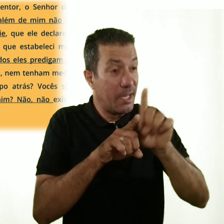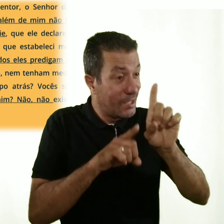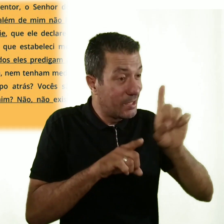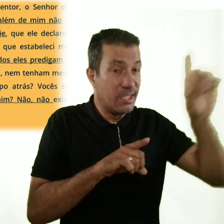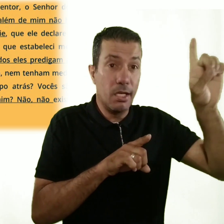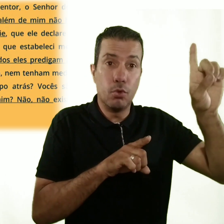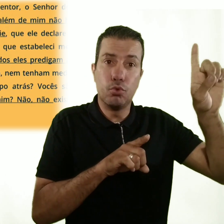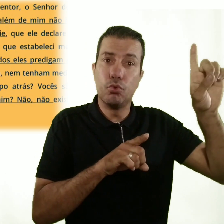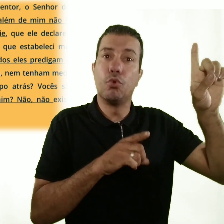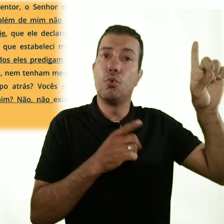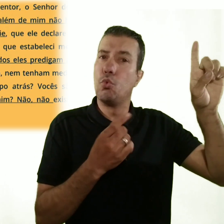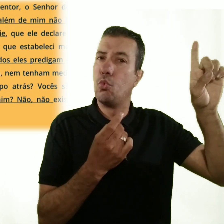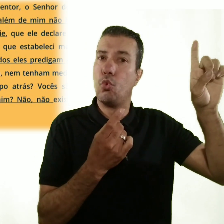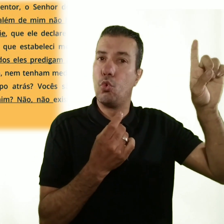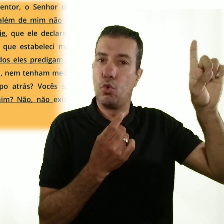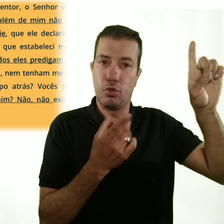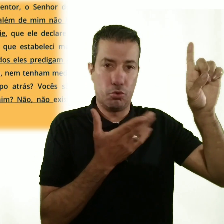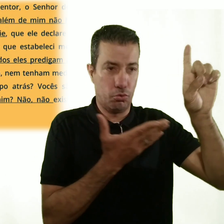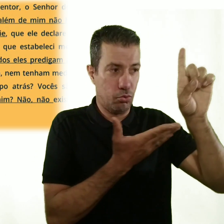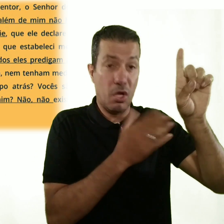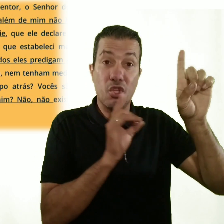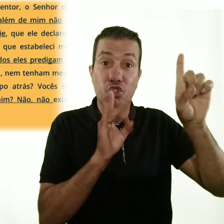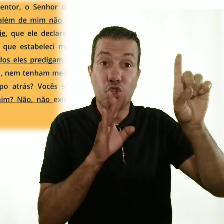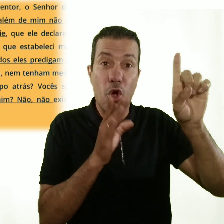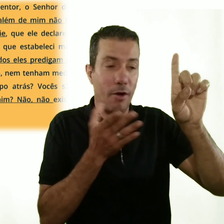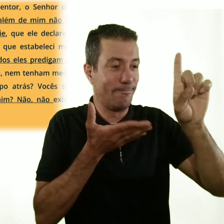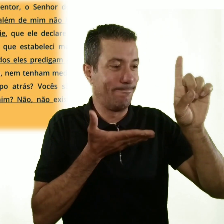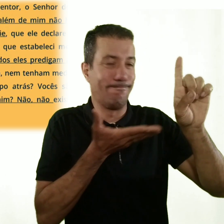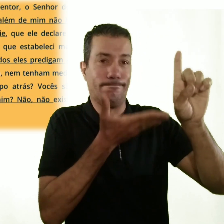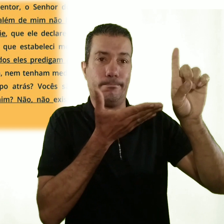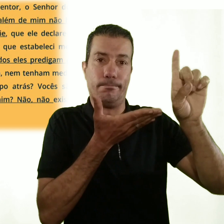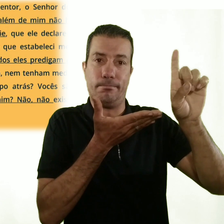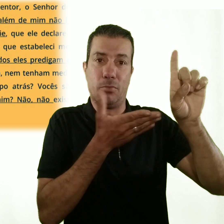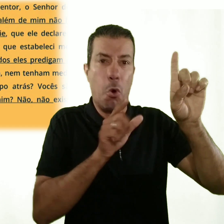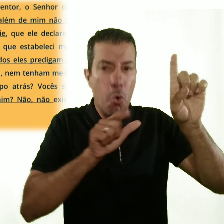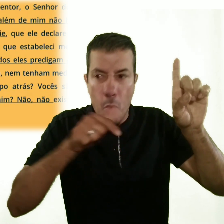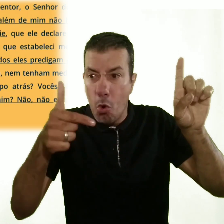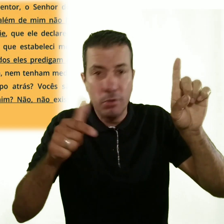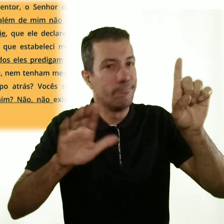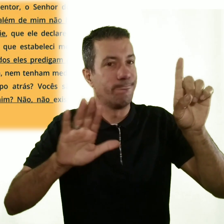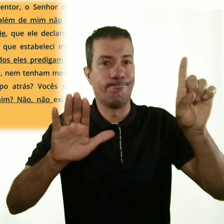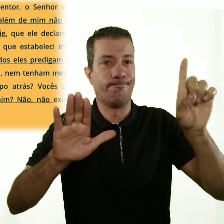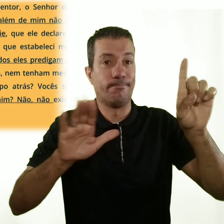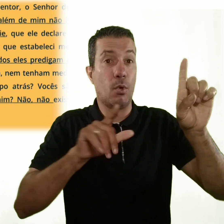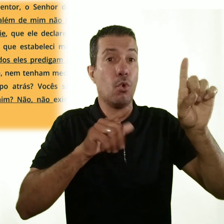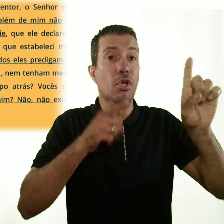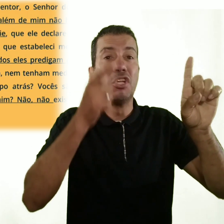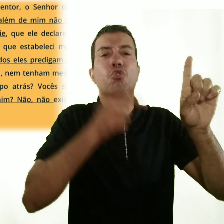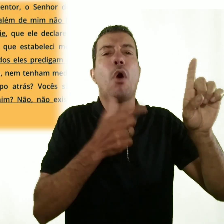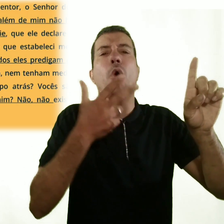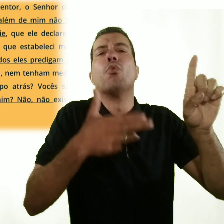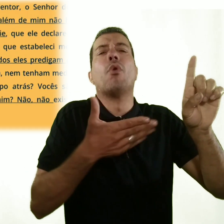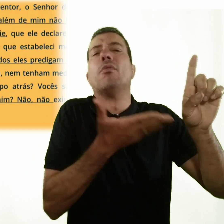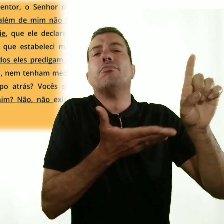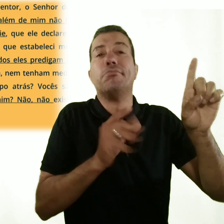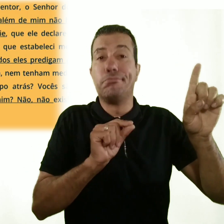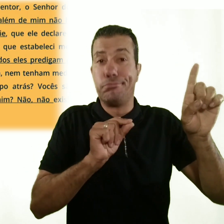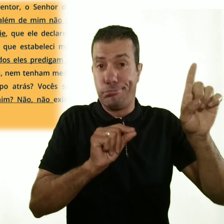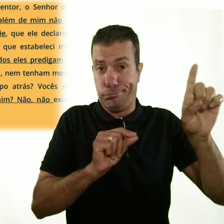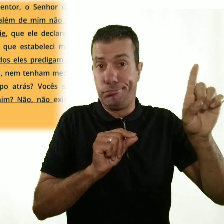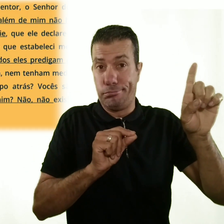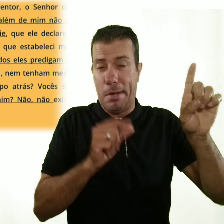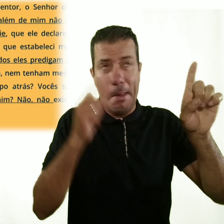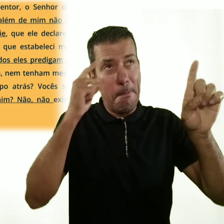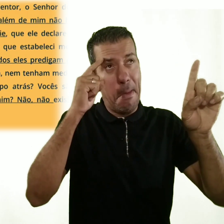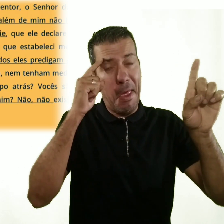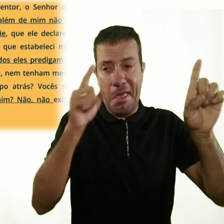repetindo aqui que só ele é Deus, que não existe outro? Quem então é como eu? Esse que pensa que é Deus,